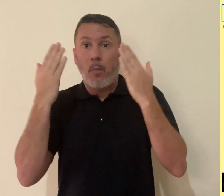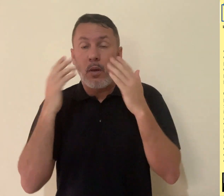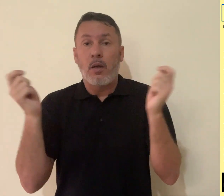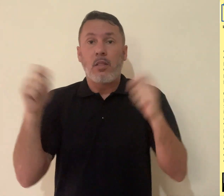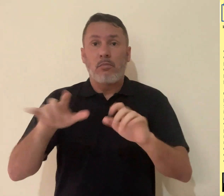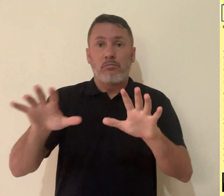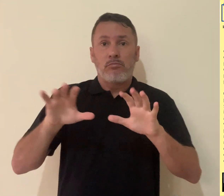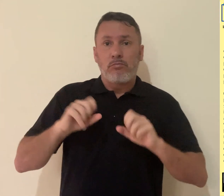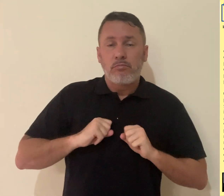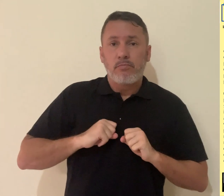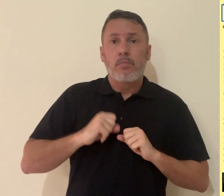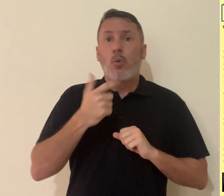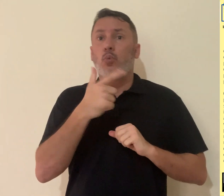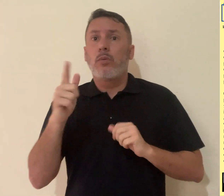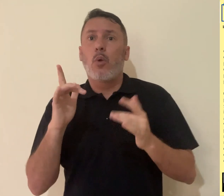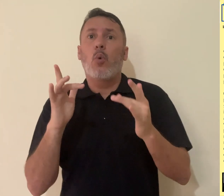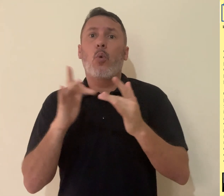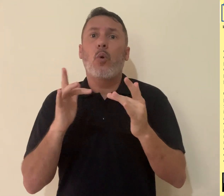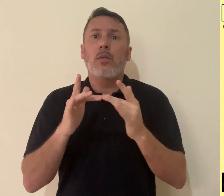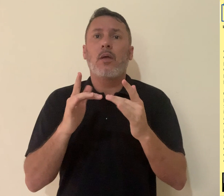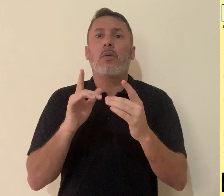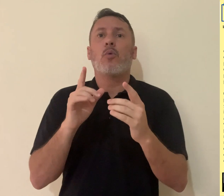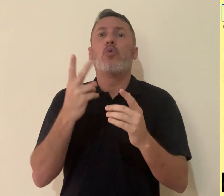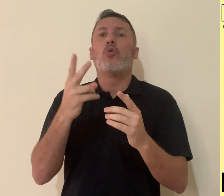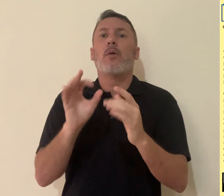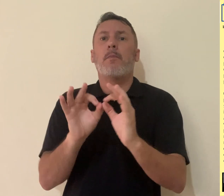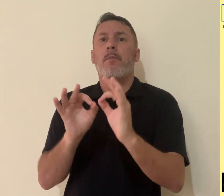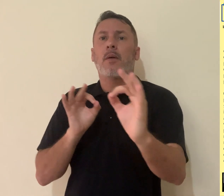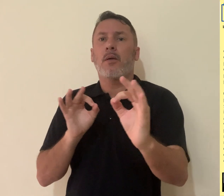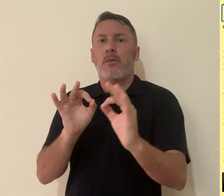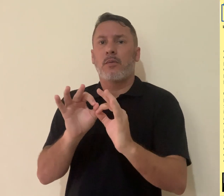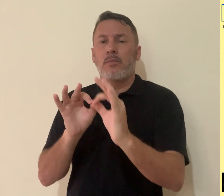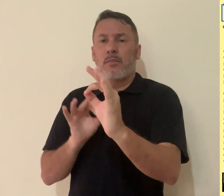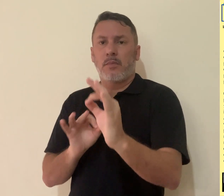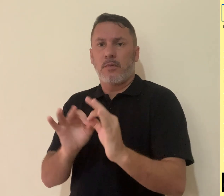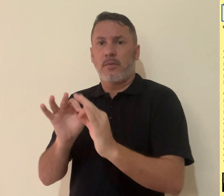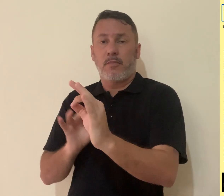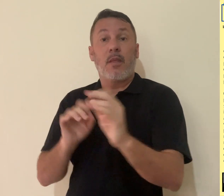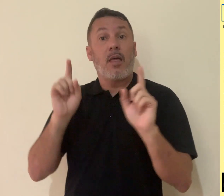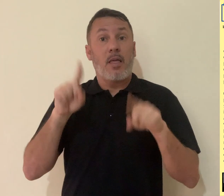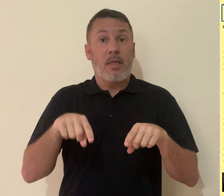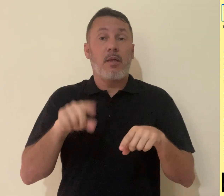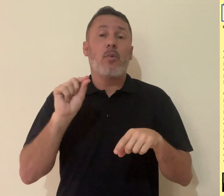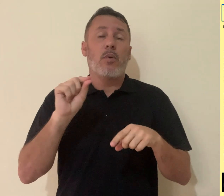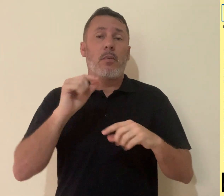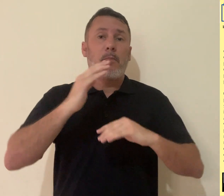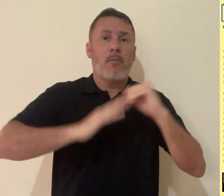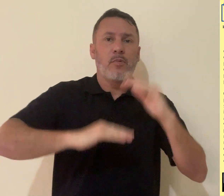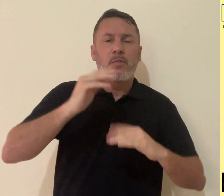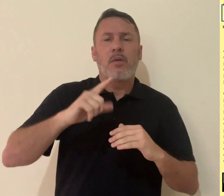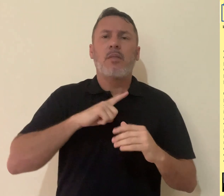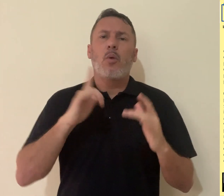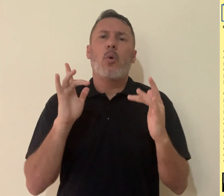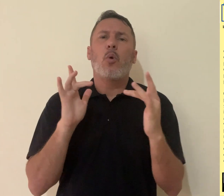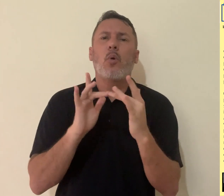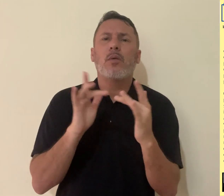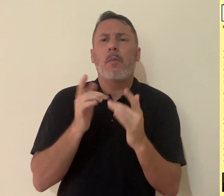o vírus que não tem contato a menos de dois metros com o público profissionais com um contato mínimo com público em geral